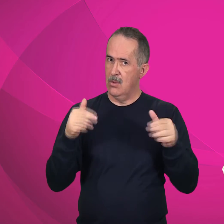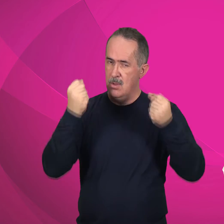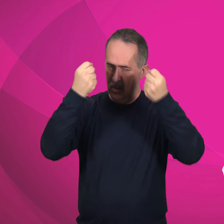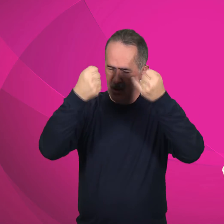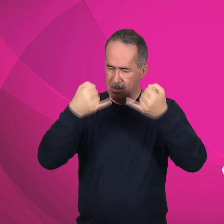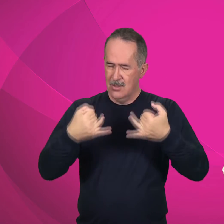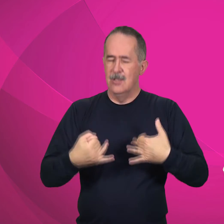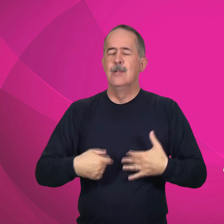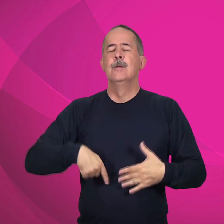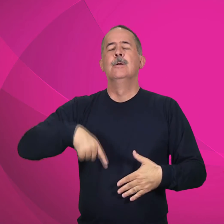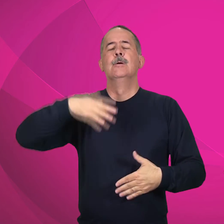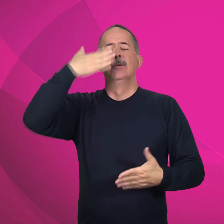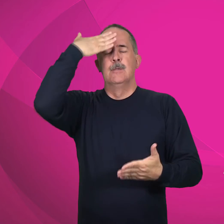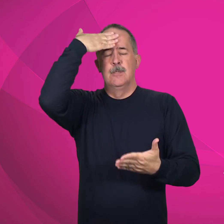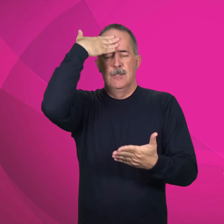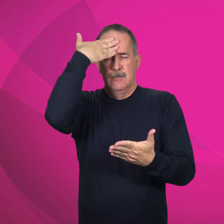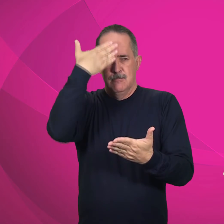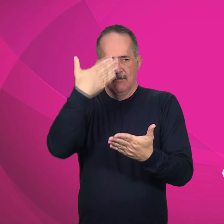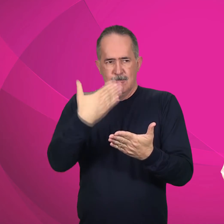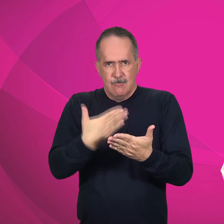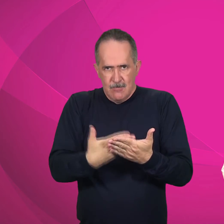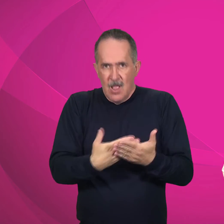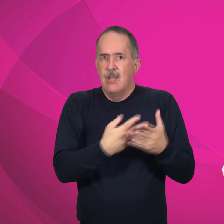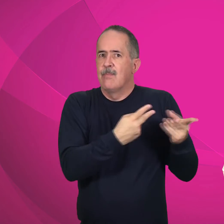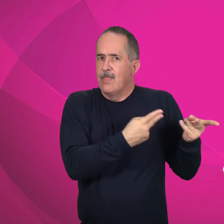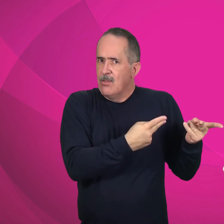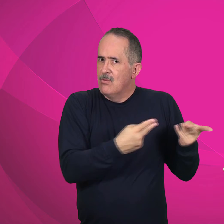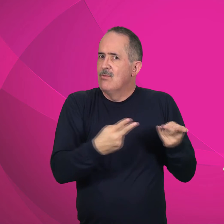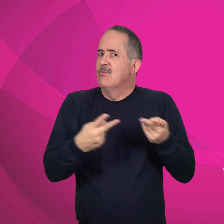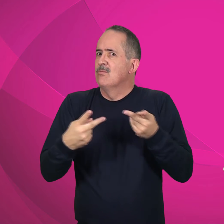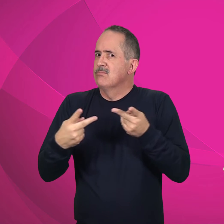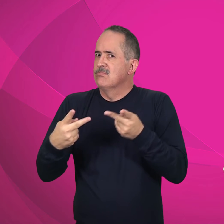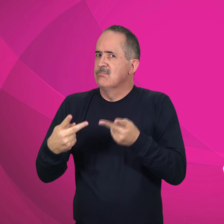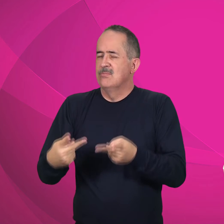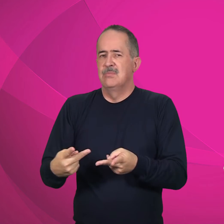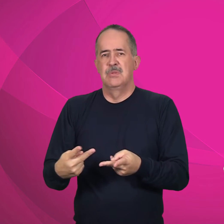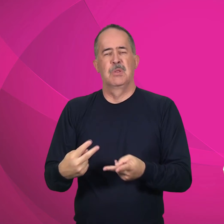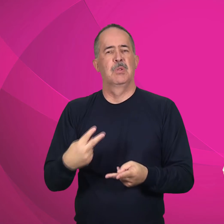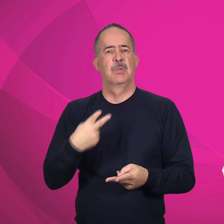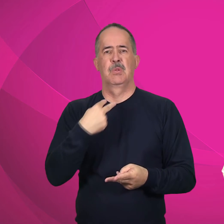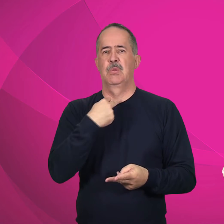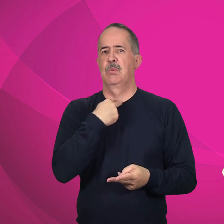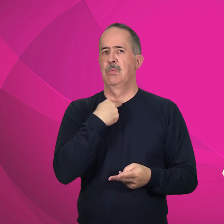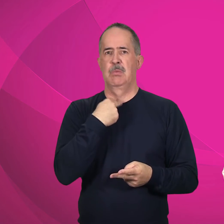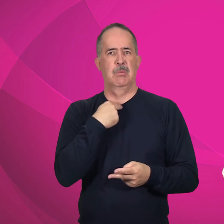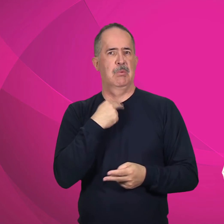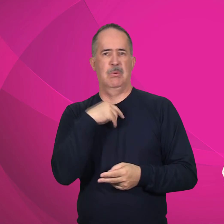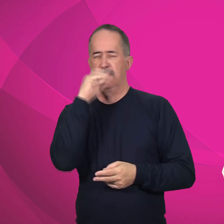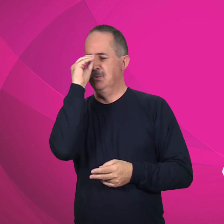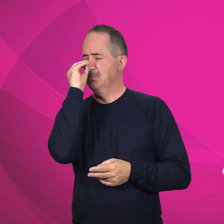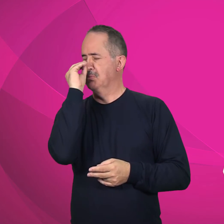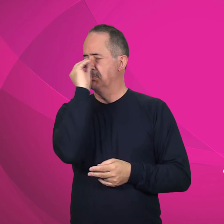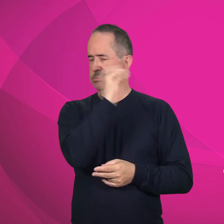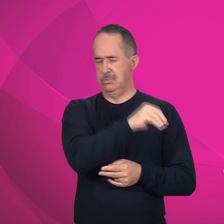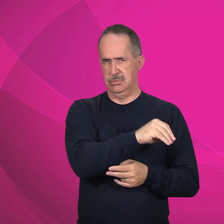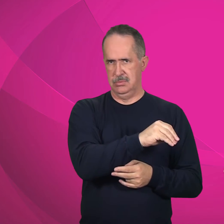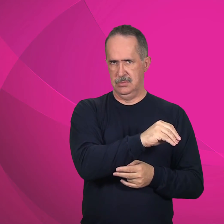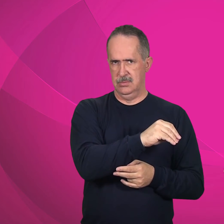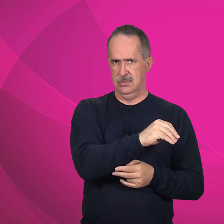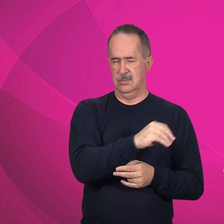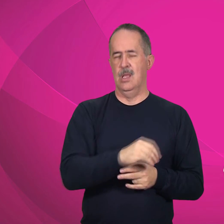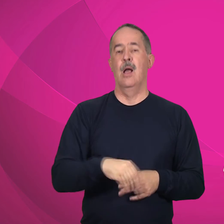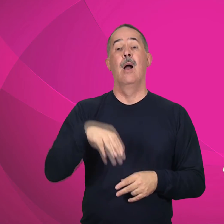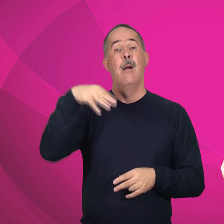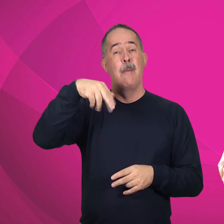do anjo ela tem certeza que aquele convite de deus não poderia ser desprezado